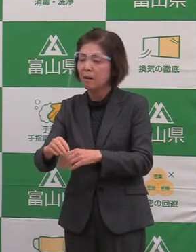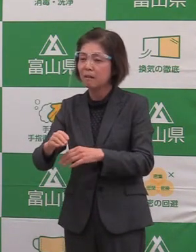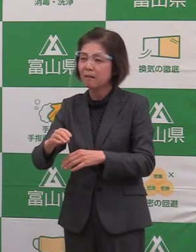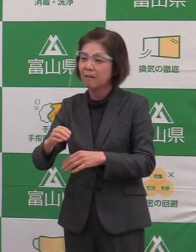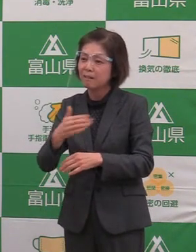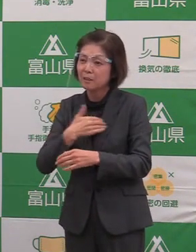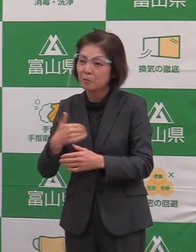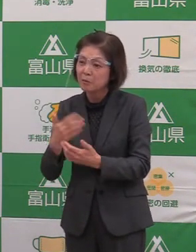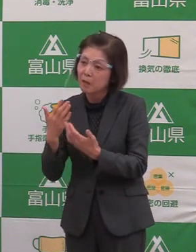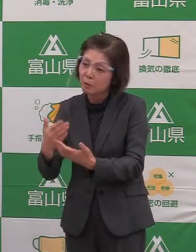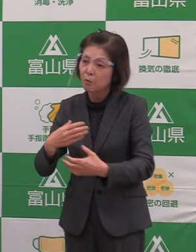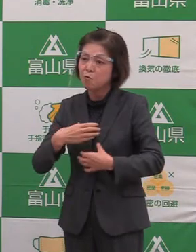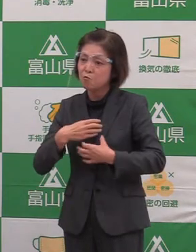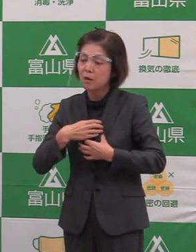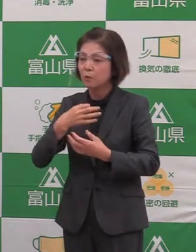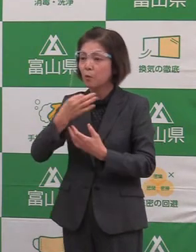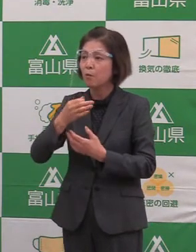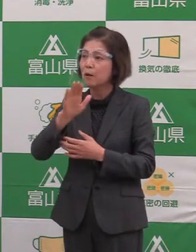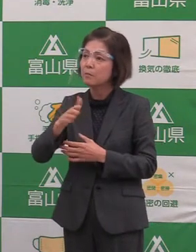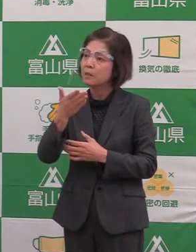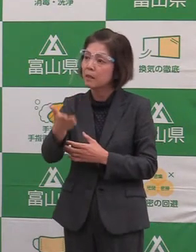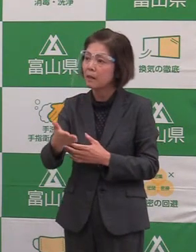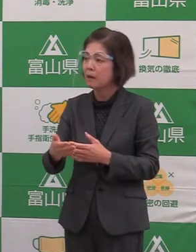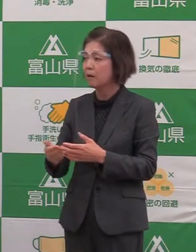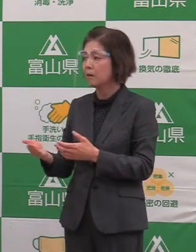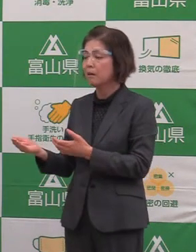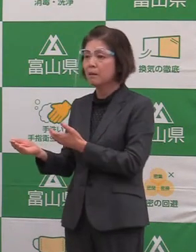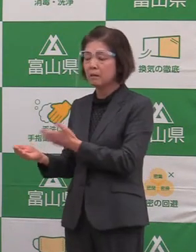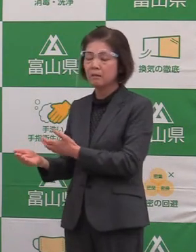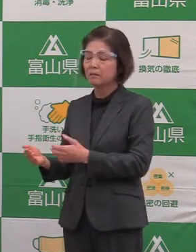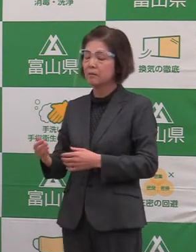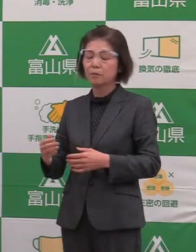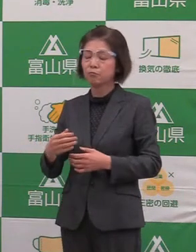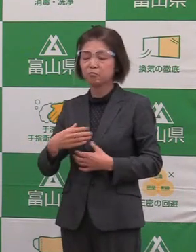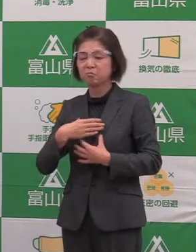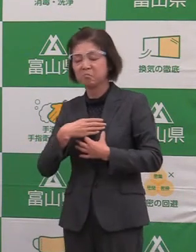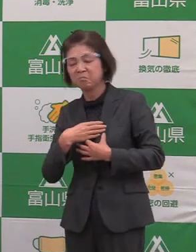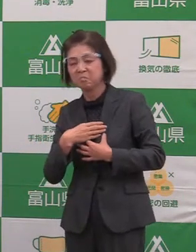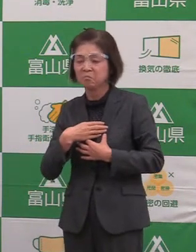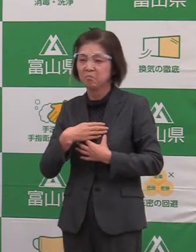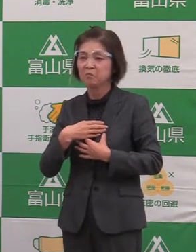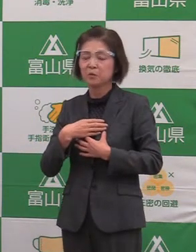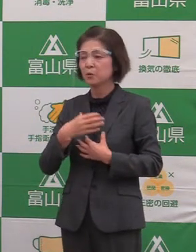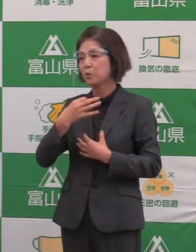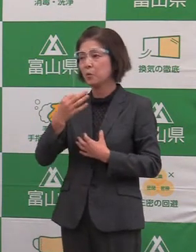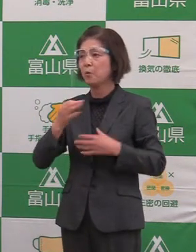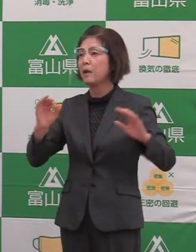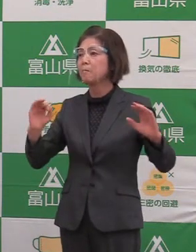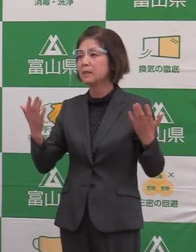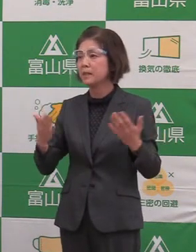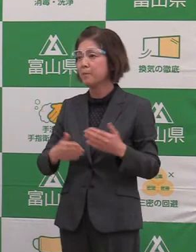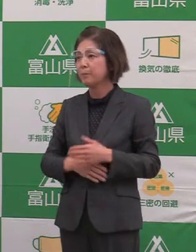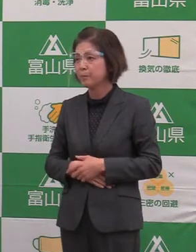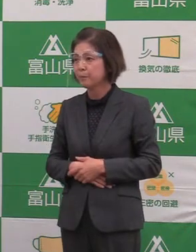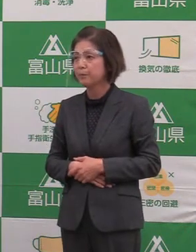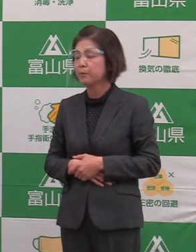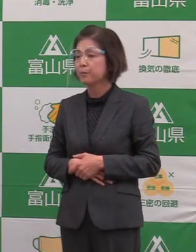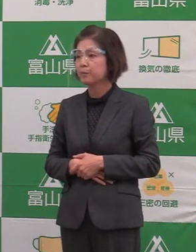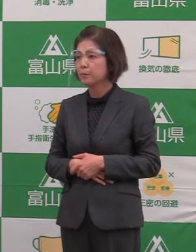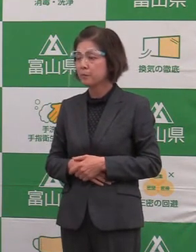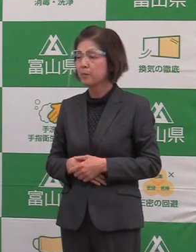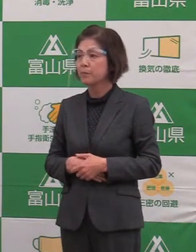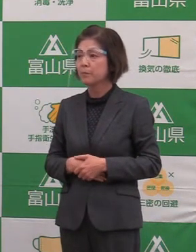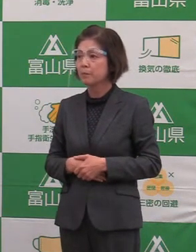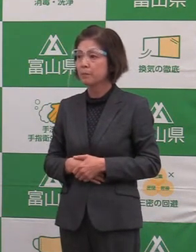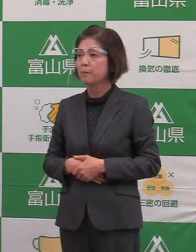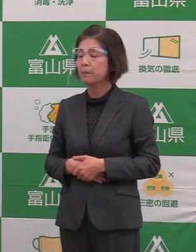か。 それは特にありませんでしたね。先ほど増瀬会長もぶら下がりやられた と思います。すいません、私ちょっとそれに出ていないもので、